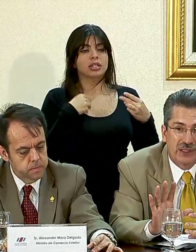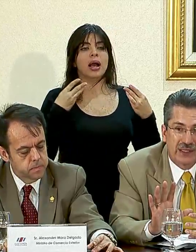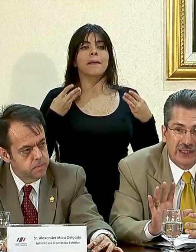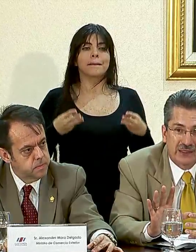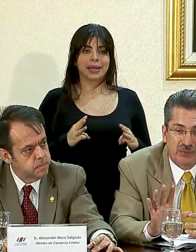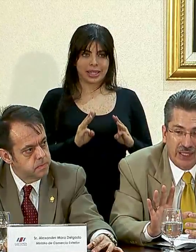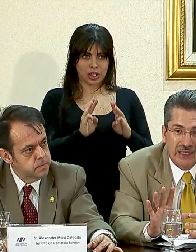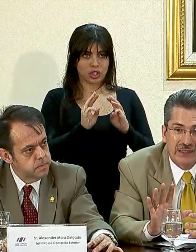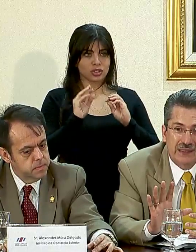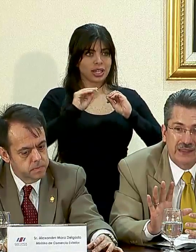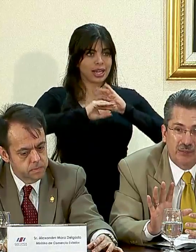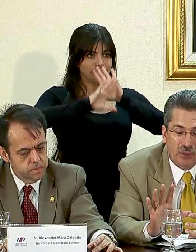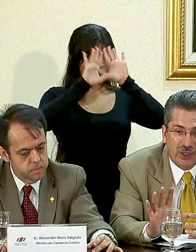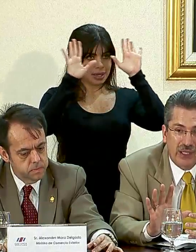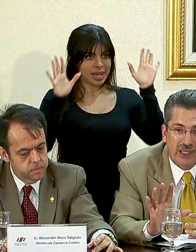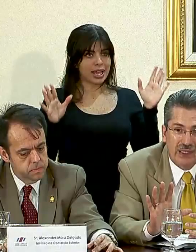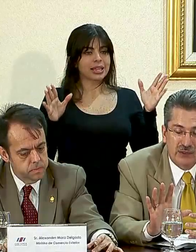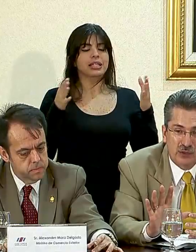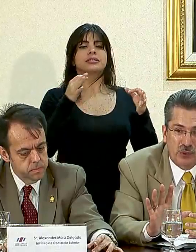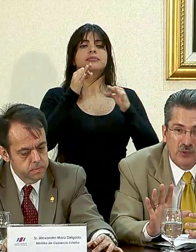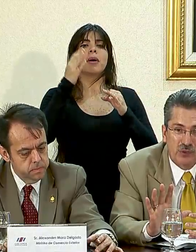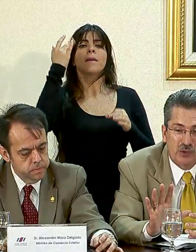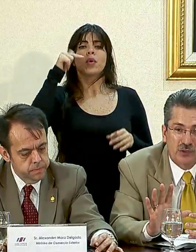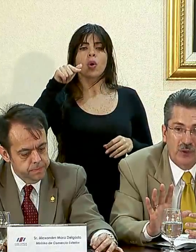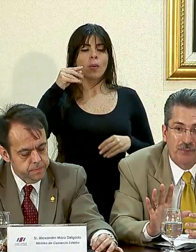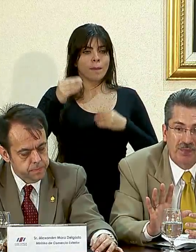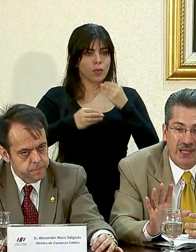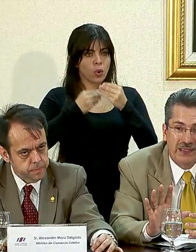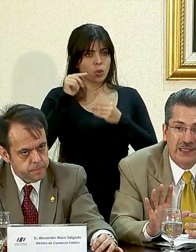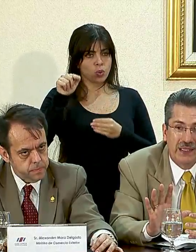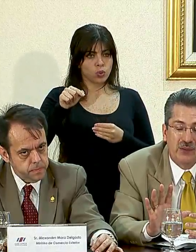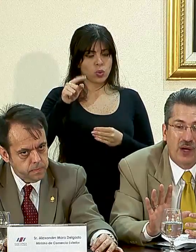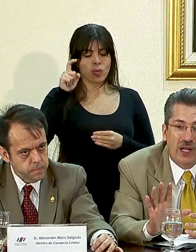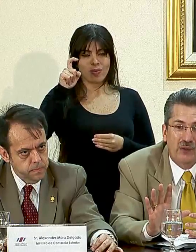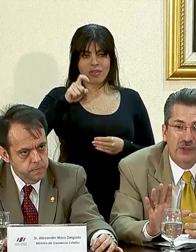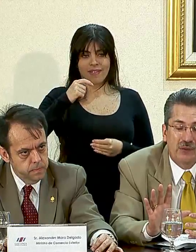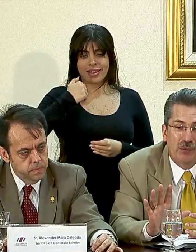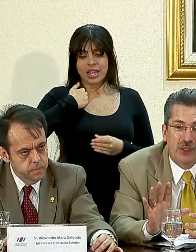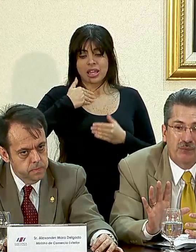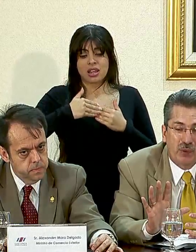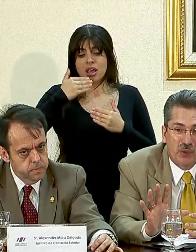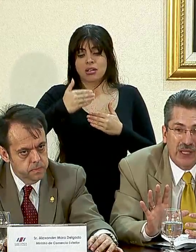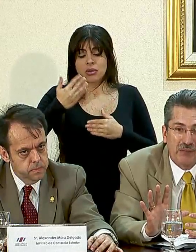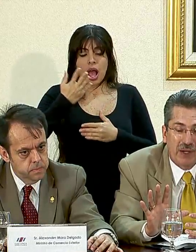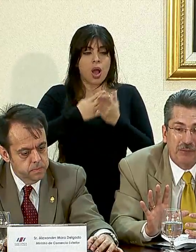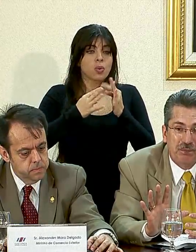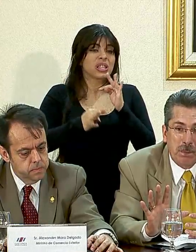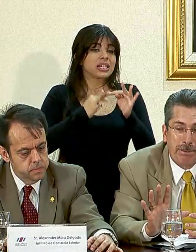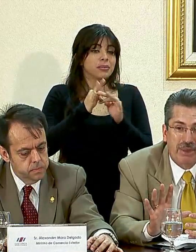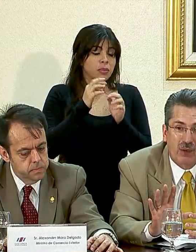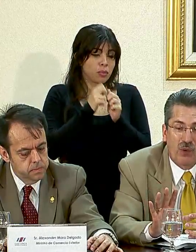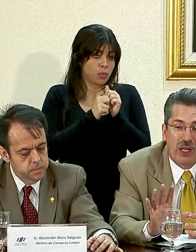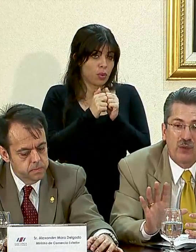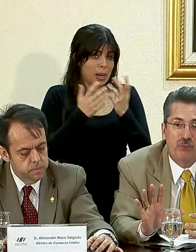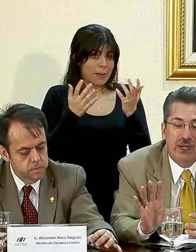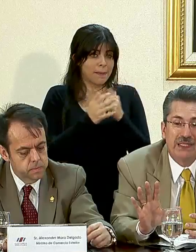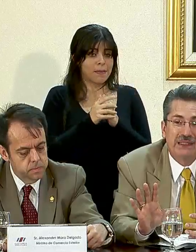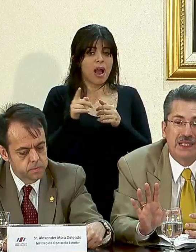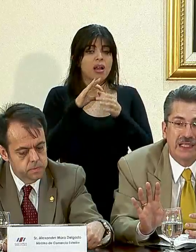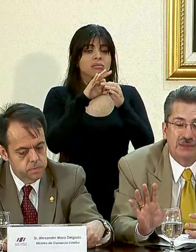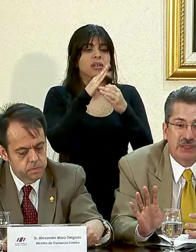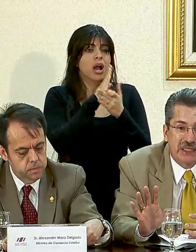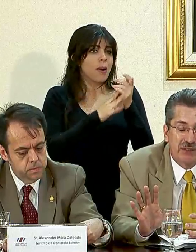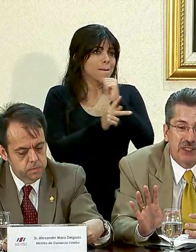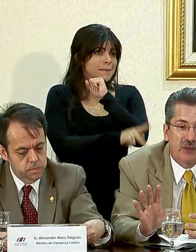mecanismos transparentes de por qué esos productos han tenido algún tipo de problema con algún